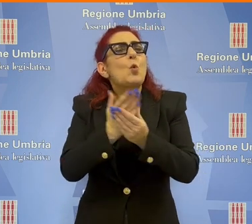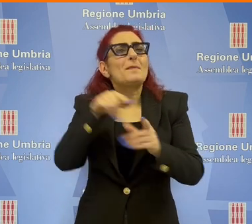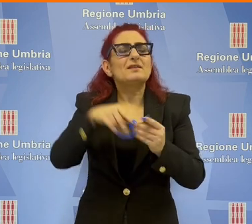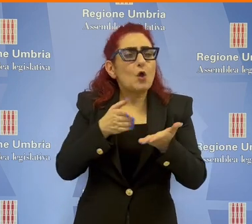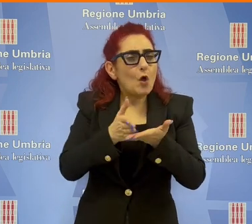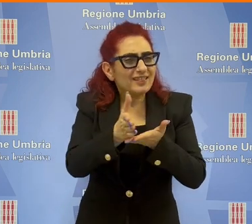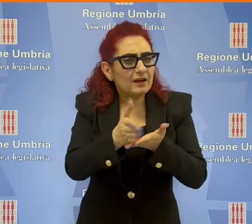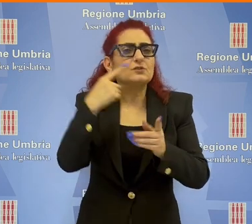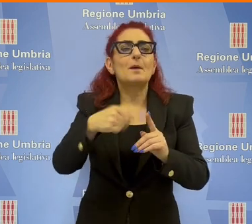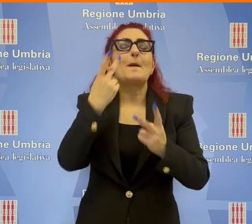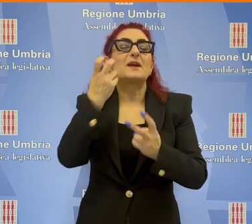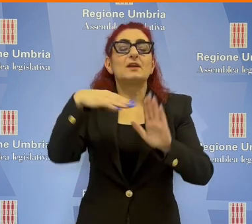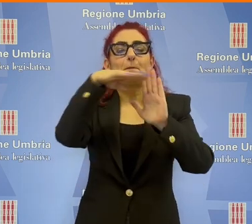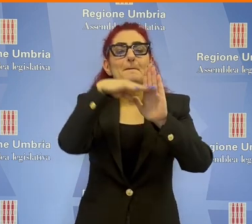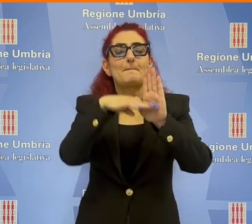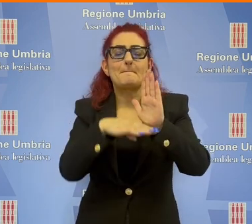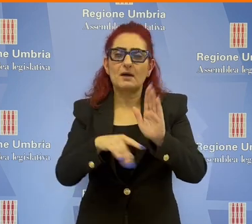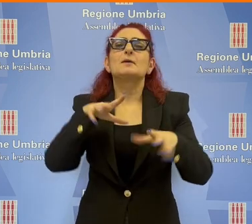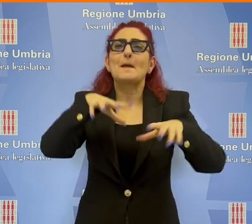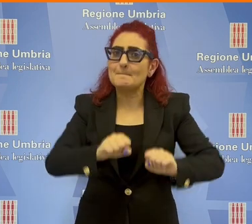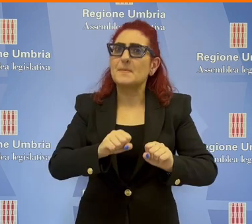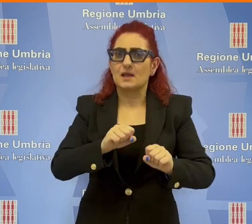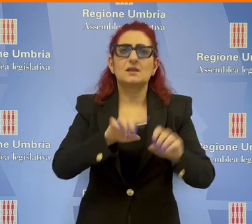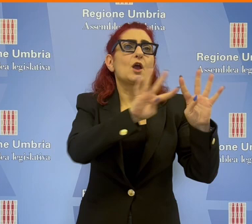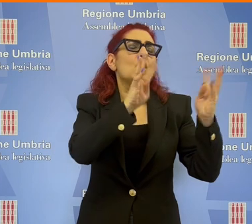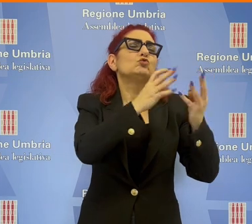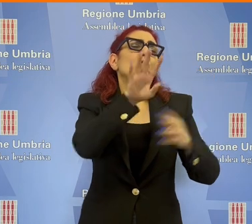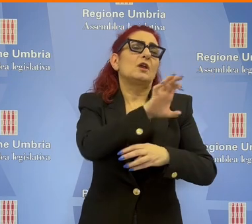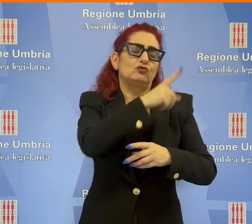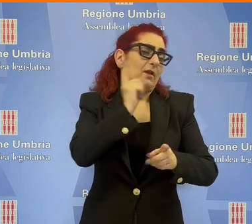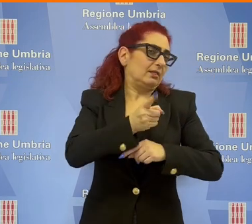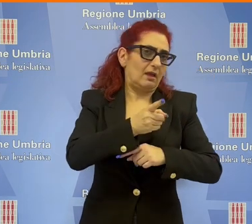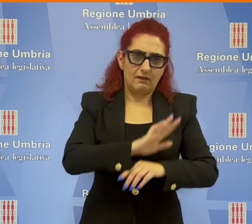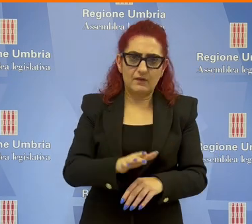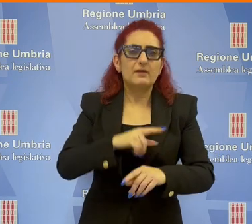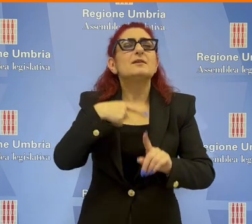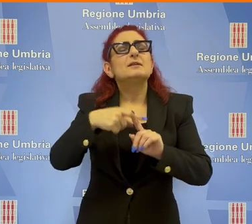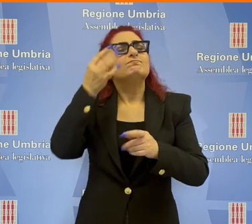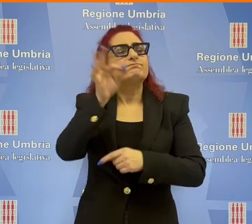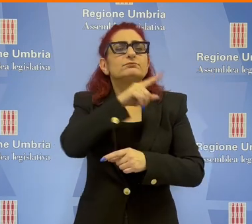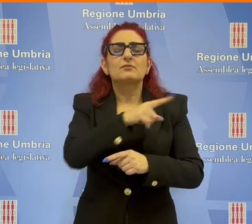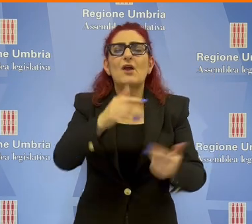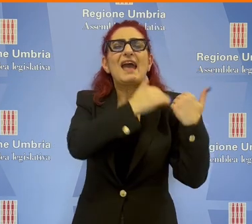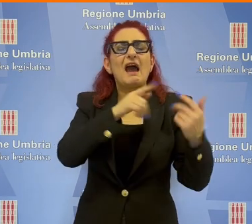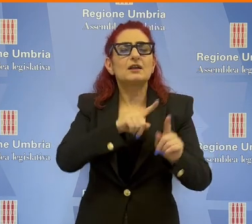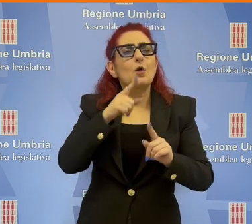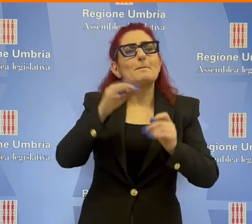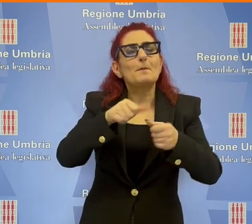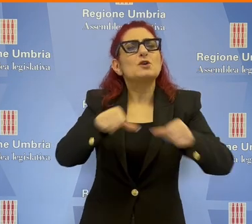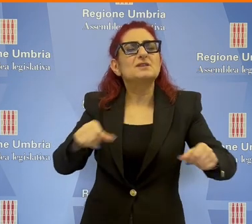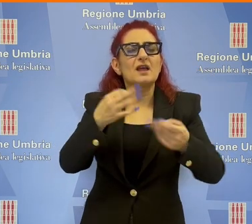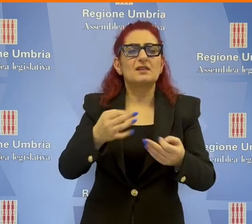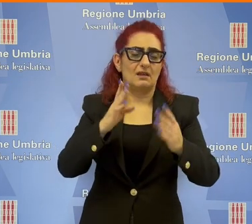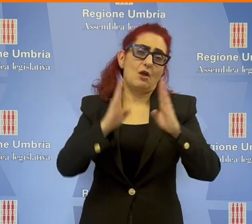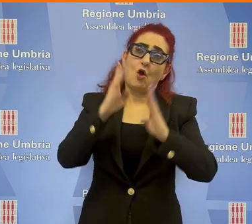prevede importanti e molteplici impegni per la Giunta regionale. Nello specifico, farsi carico nelle sedi opportune nei confronti del Governo